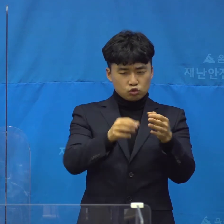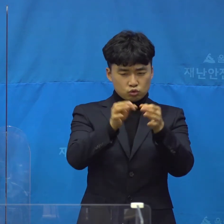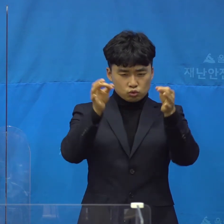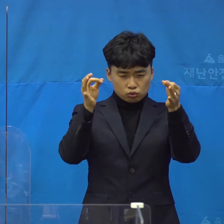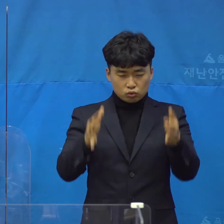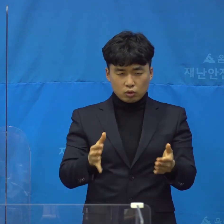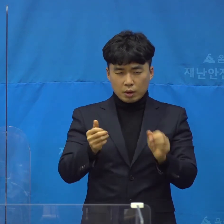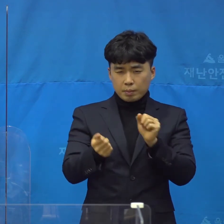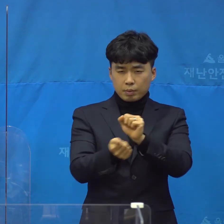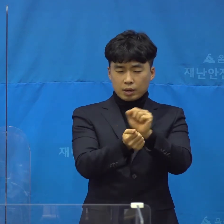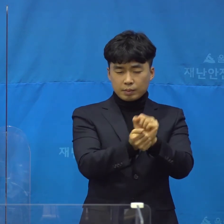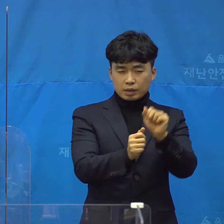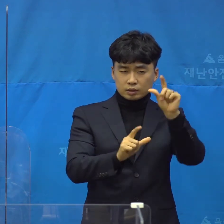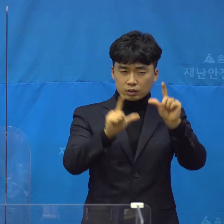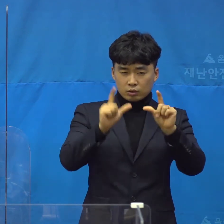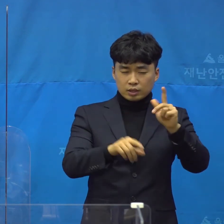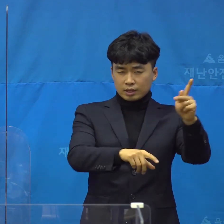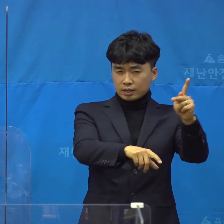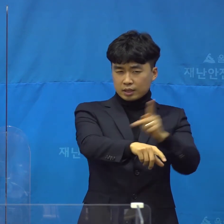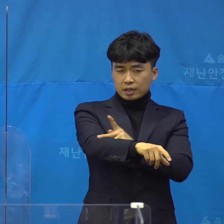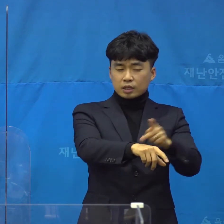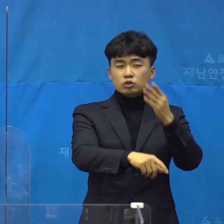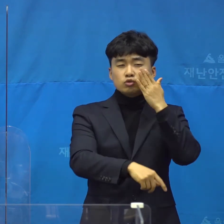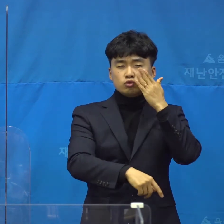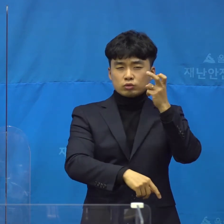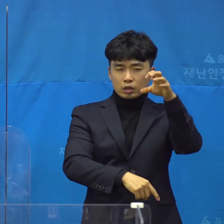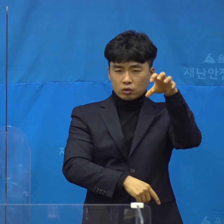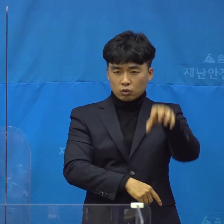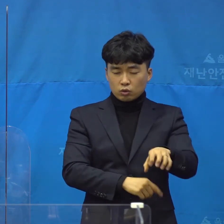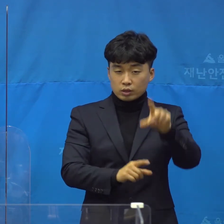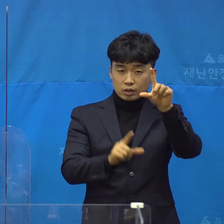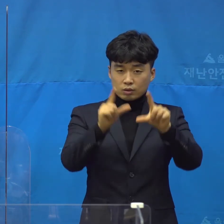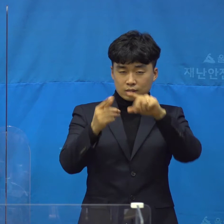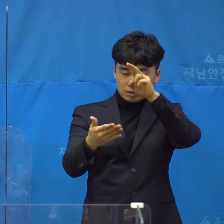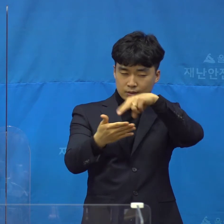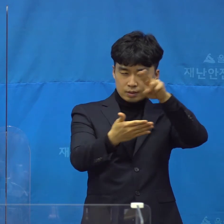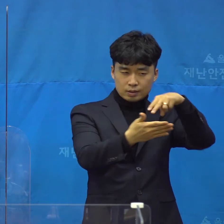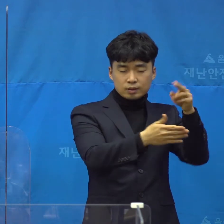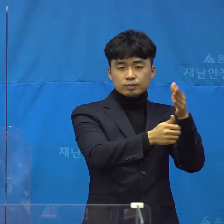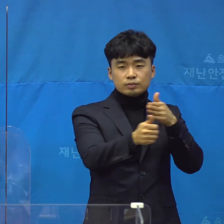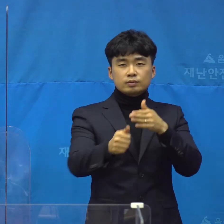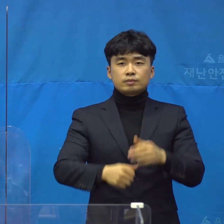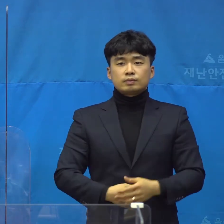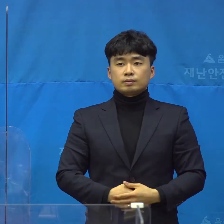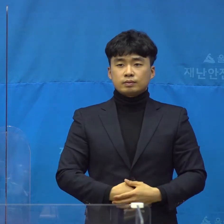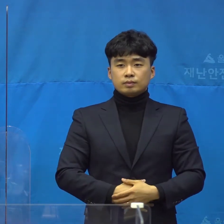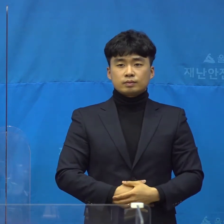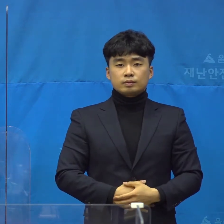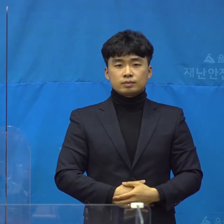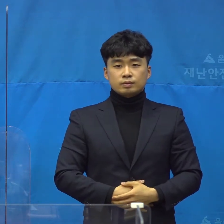확진자 현황, KTX 울산역 선별진료소 운영 현황은 자료 참고해 주시기 바랍니다.